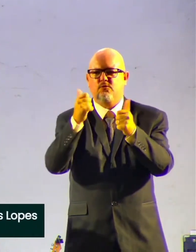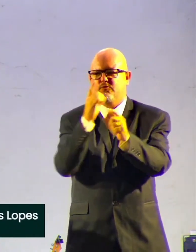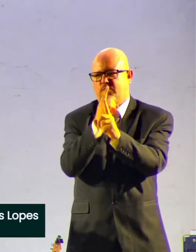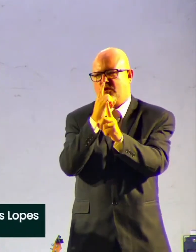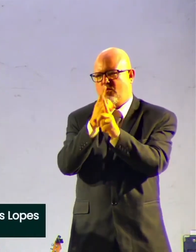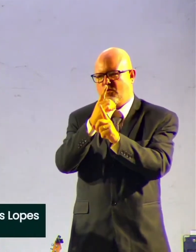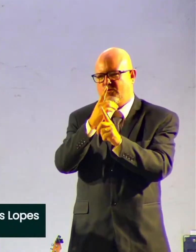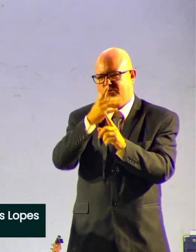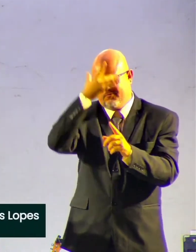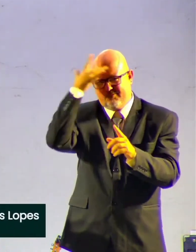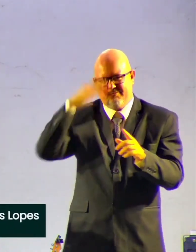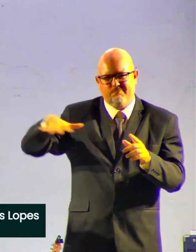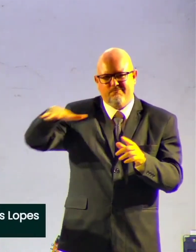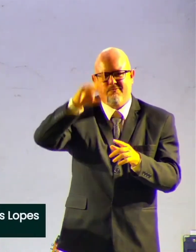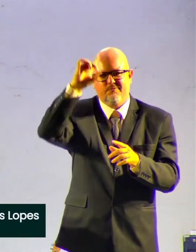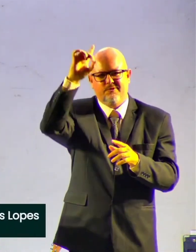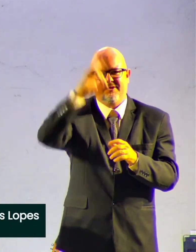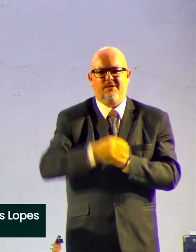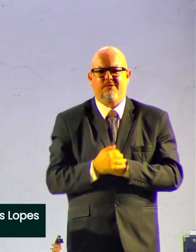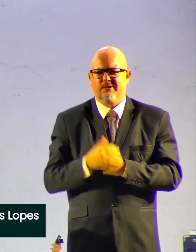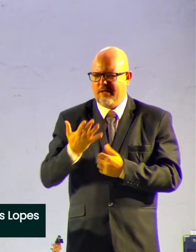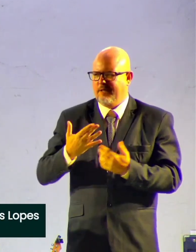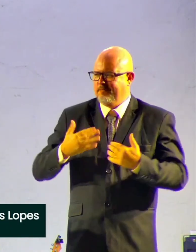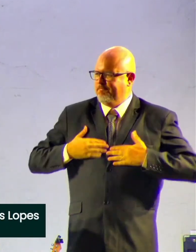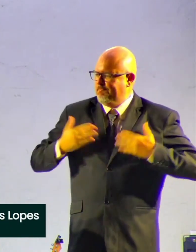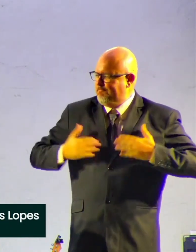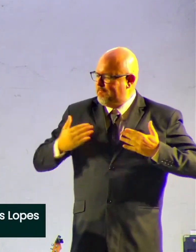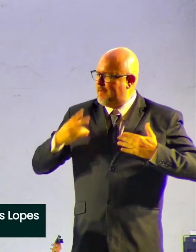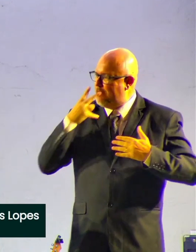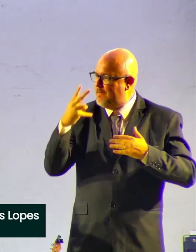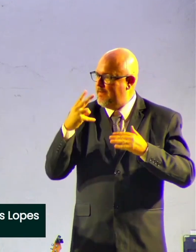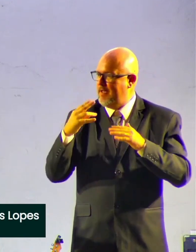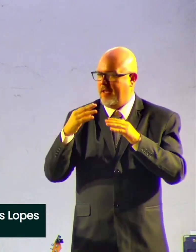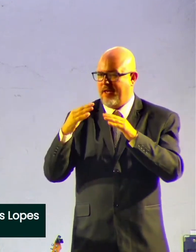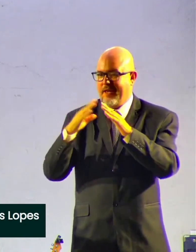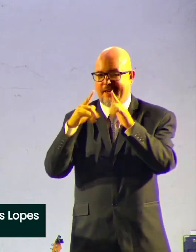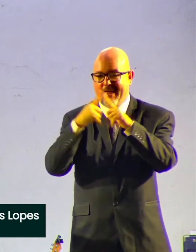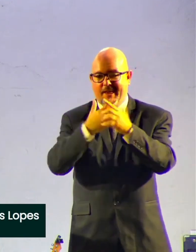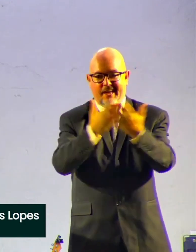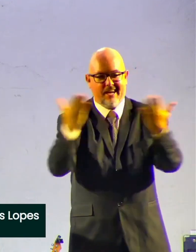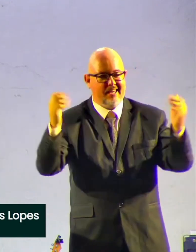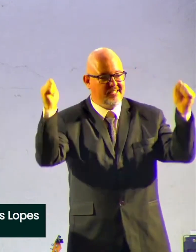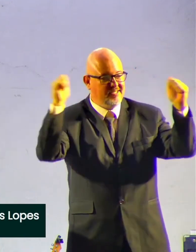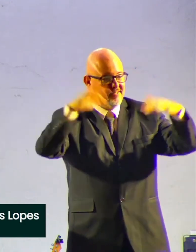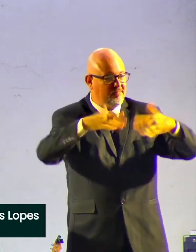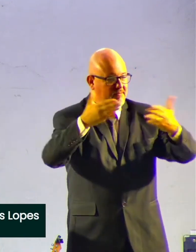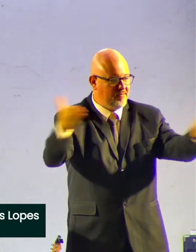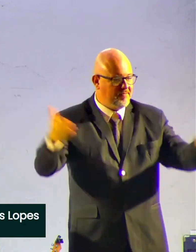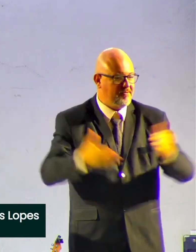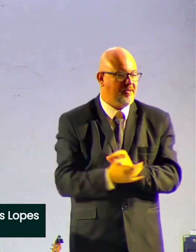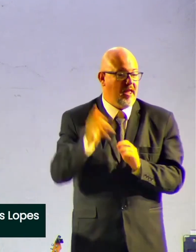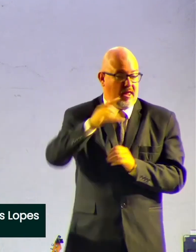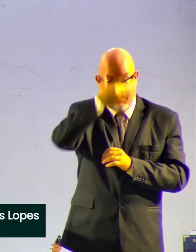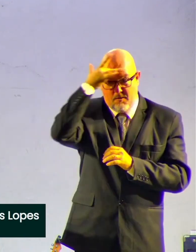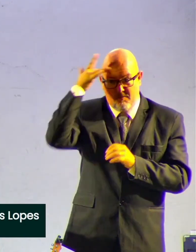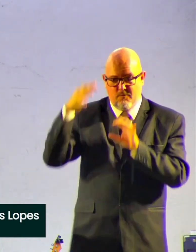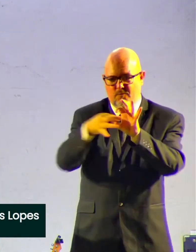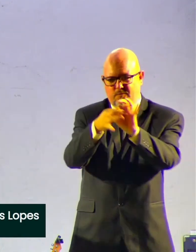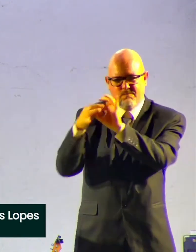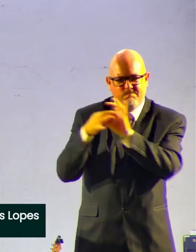Deus. A minha alegria de ver a igreja de Cristo aqui reunida como um só